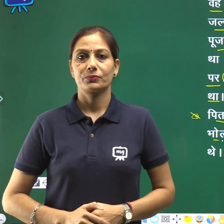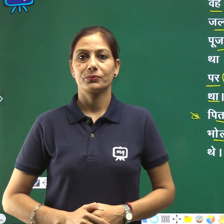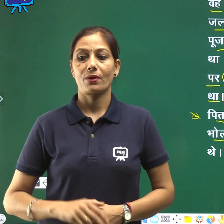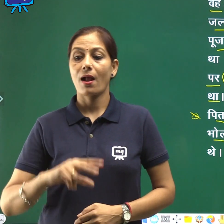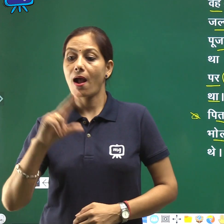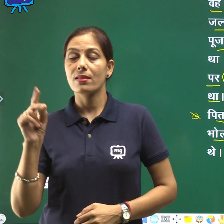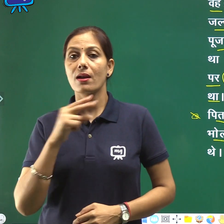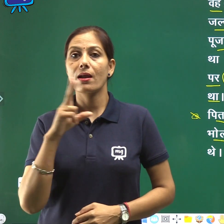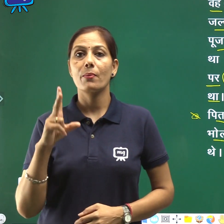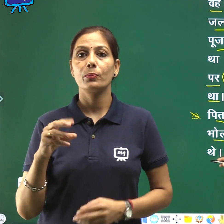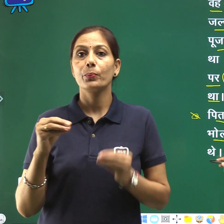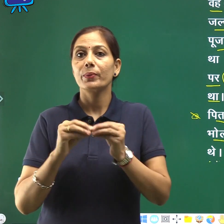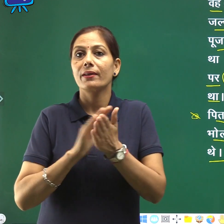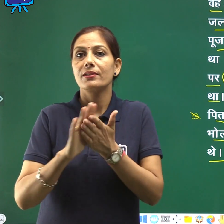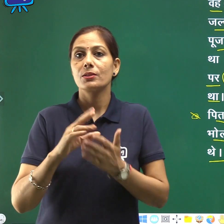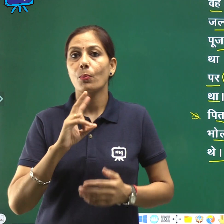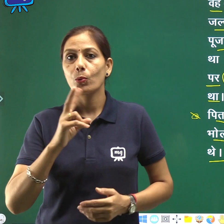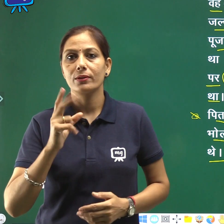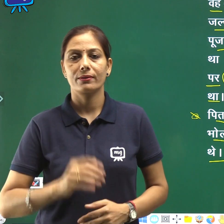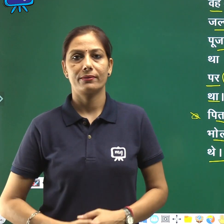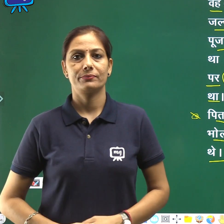भोलानाथ कहकर पुकारते थे।